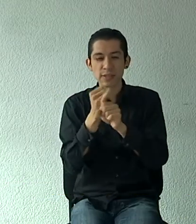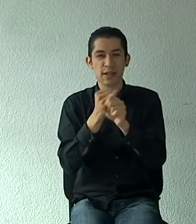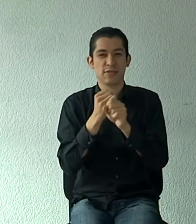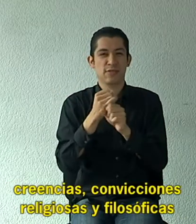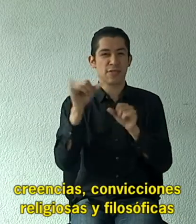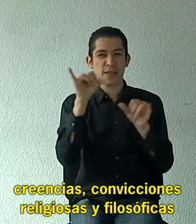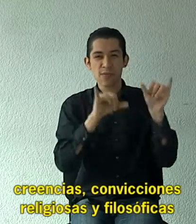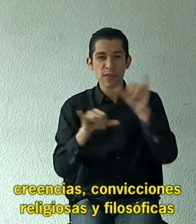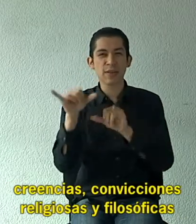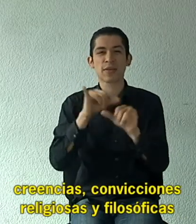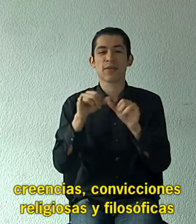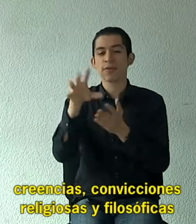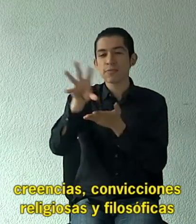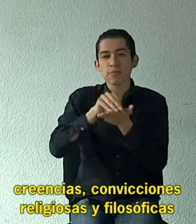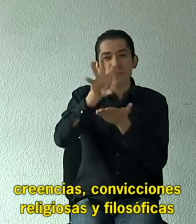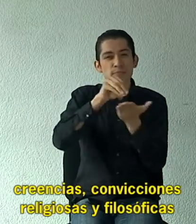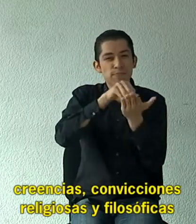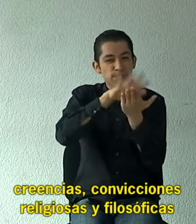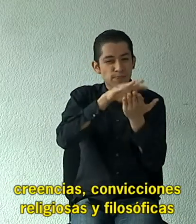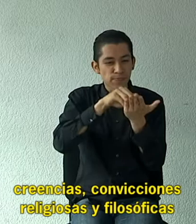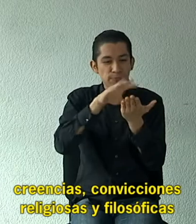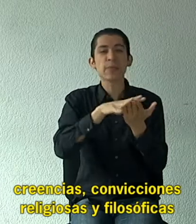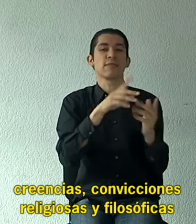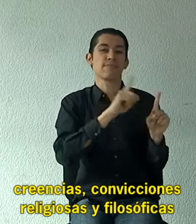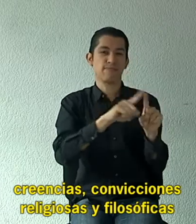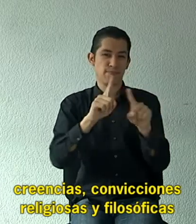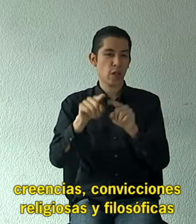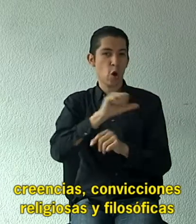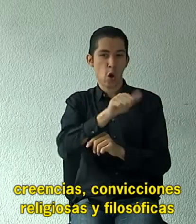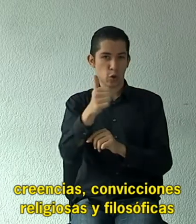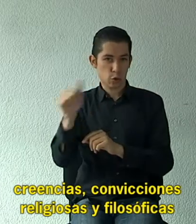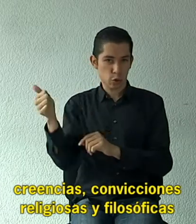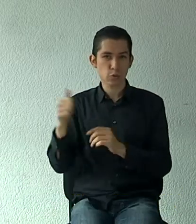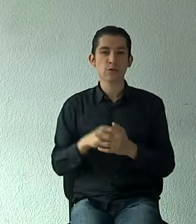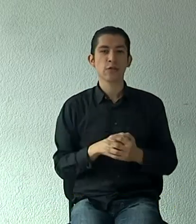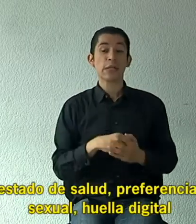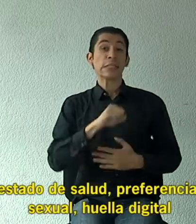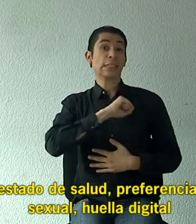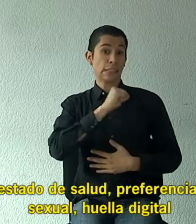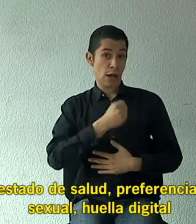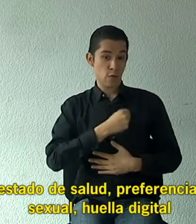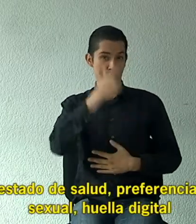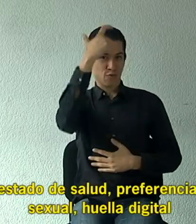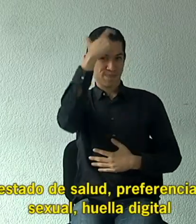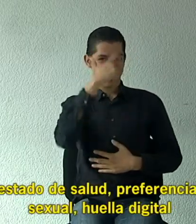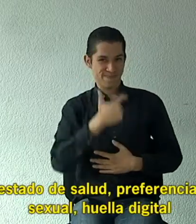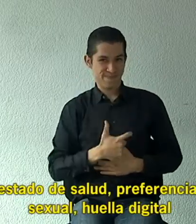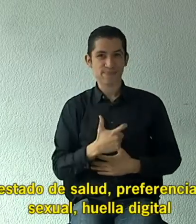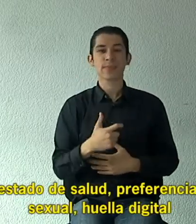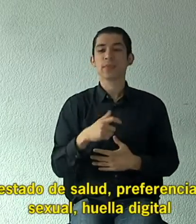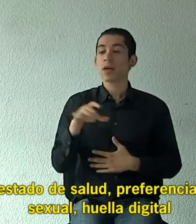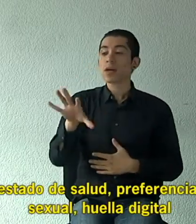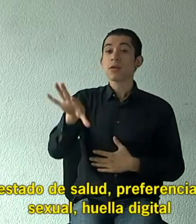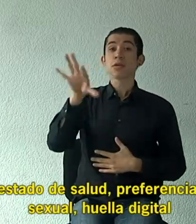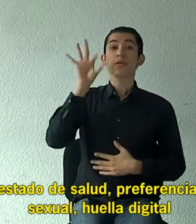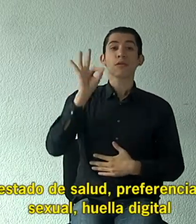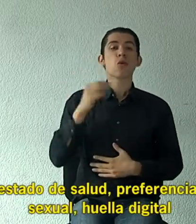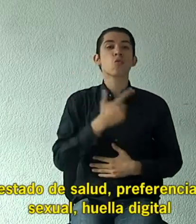creencias convicciones religiosas y filosóficas estado de salud preferencia sexual